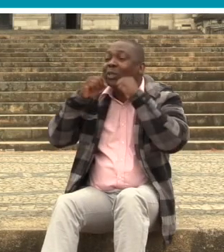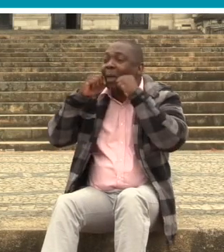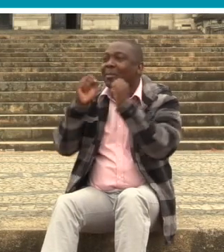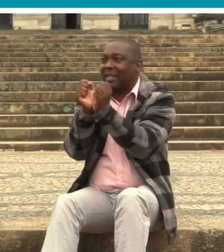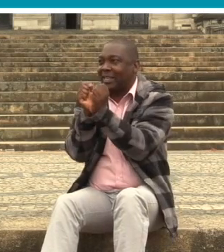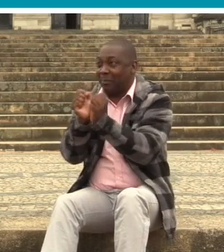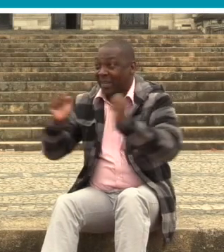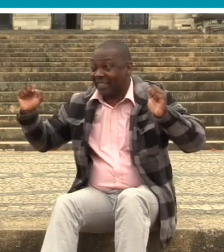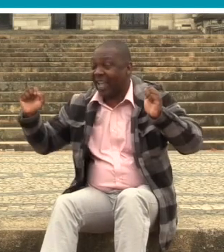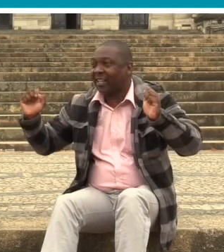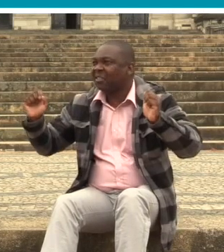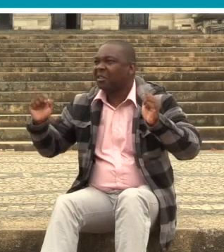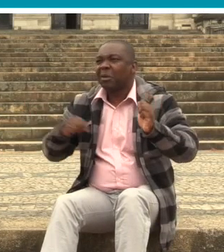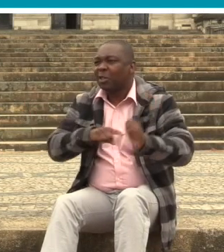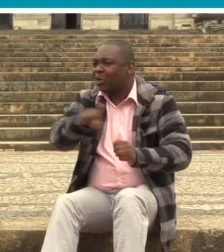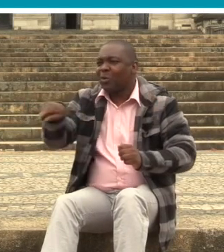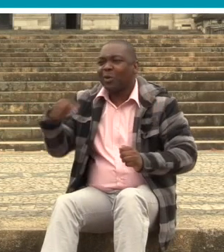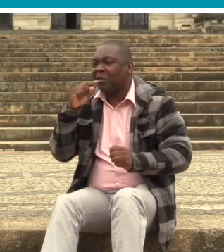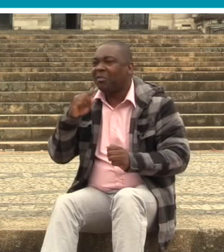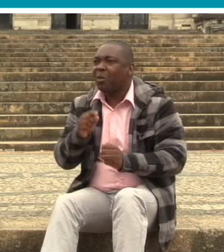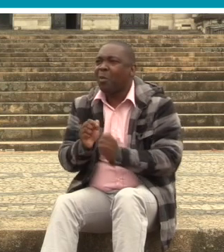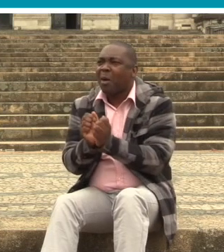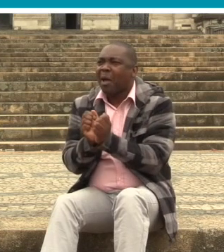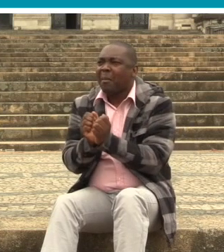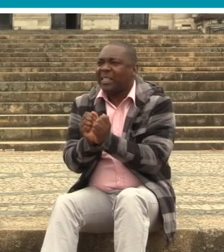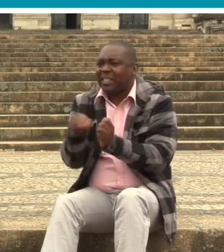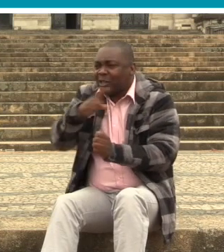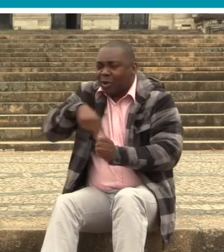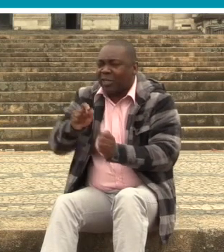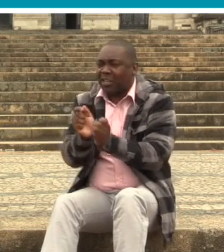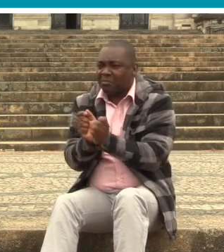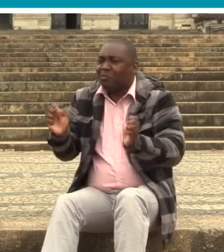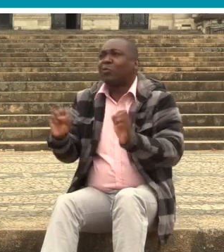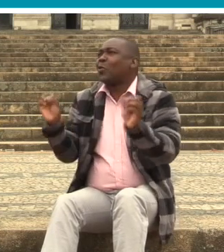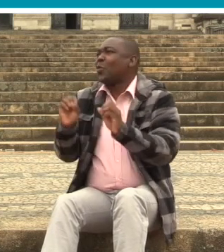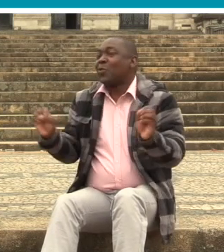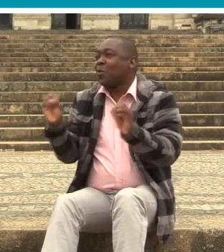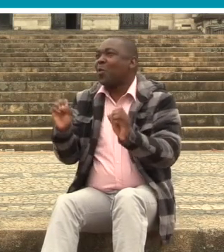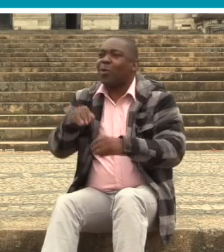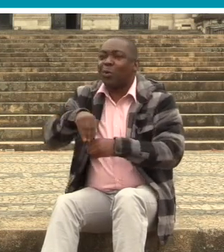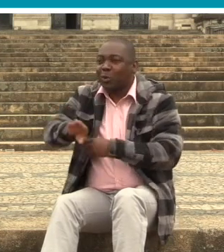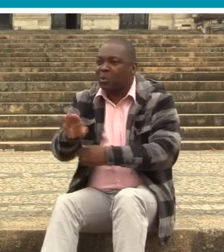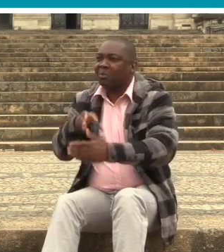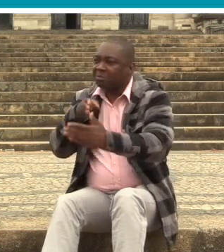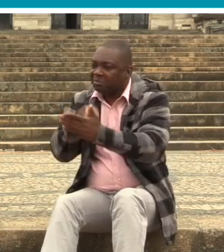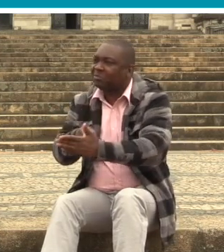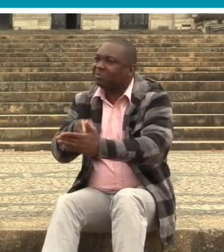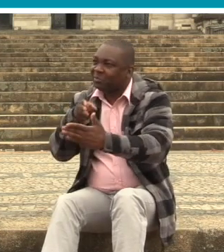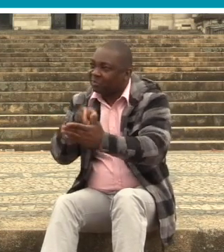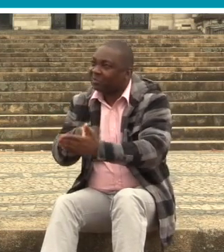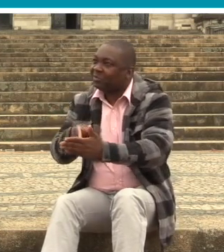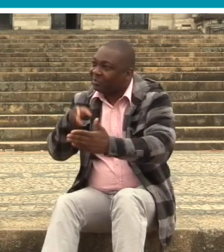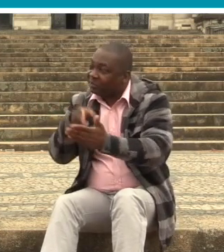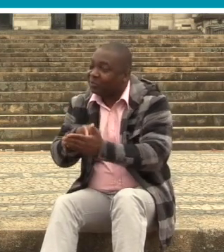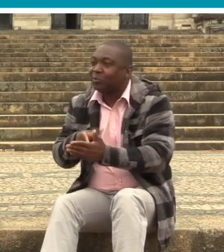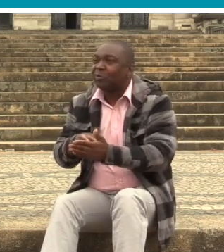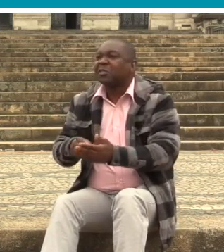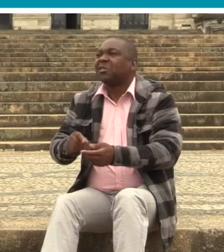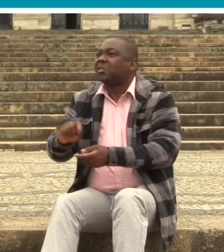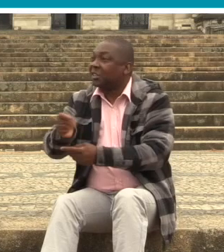há muitos anos, desde que o Moçambique tornou-se independente, mas parece que nós não estamos